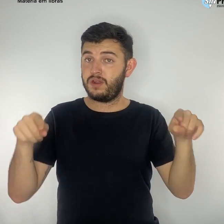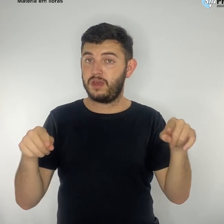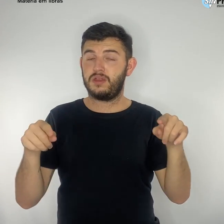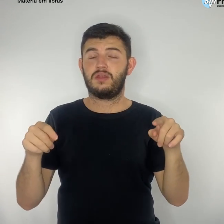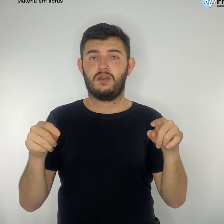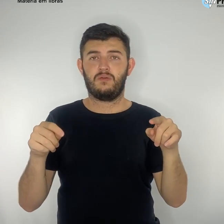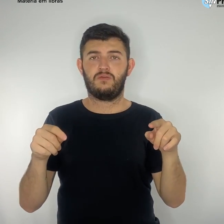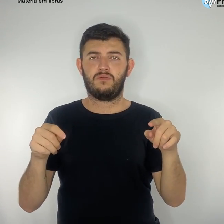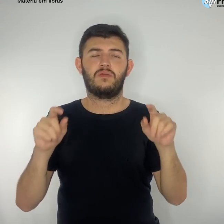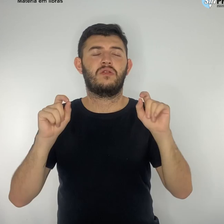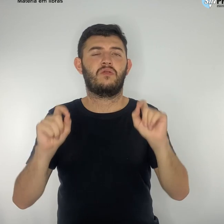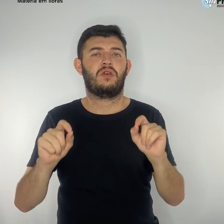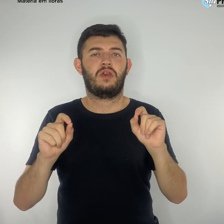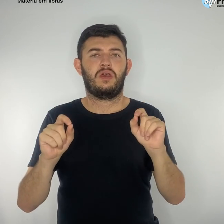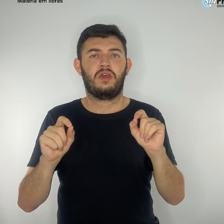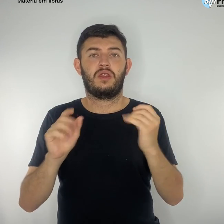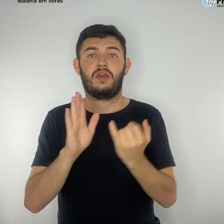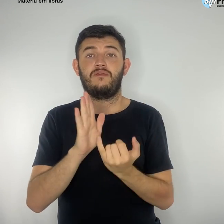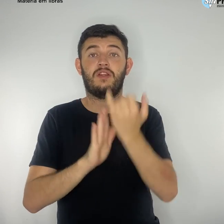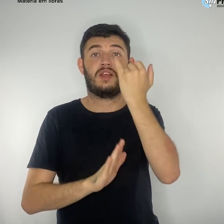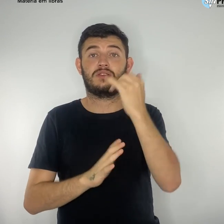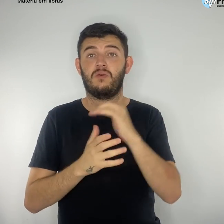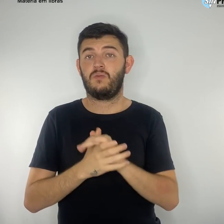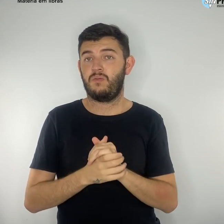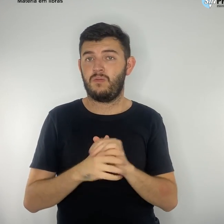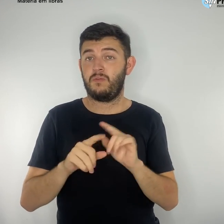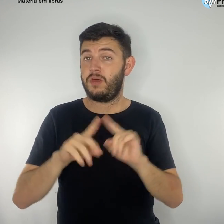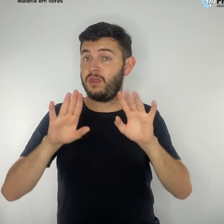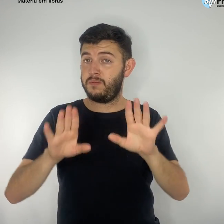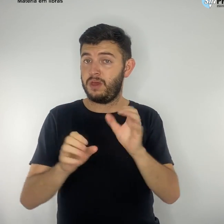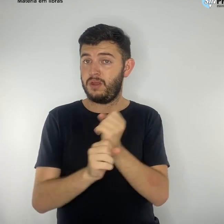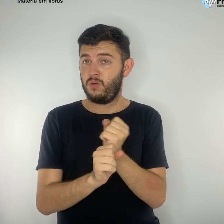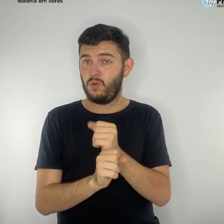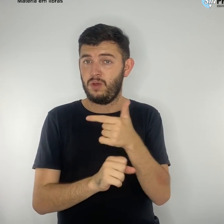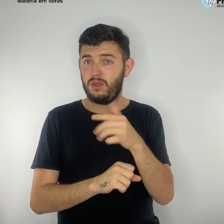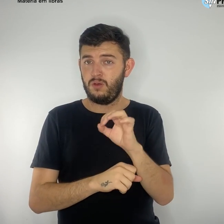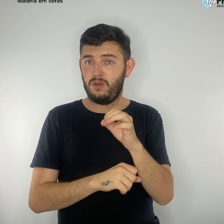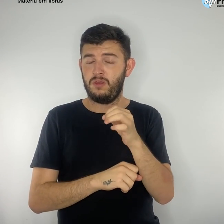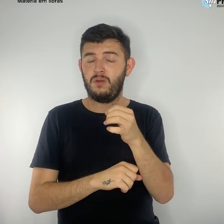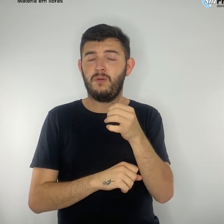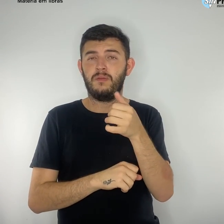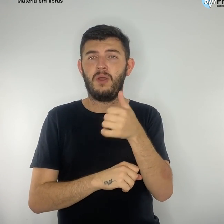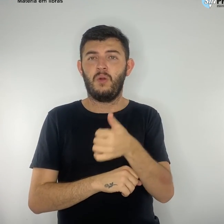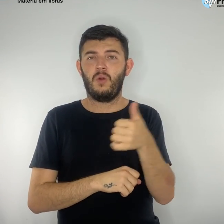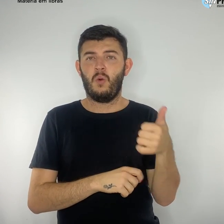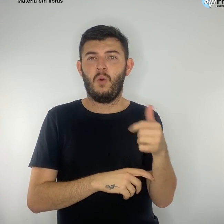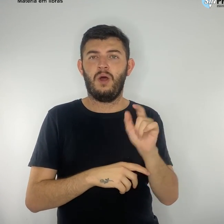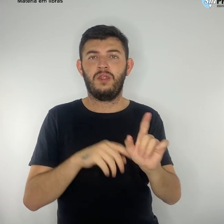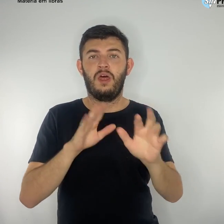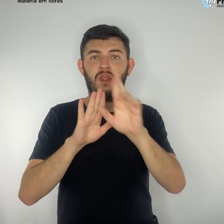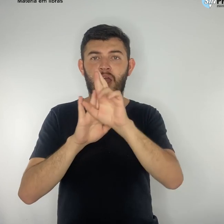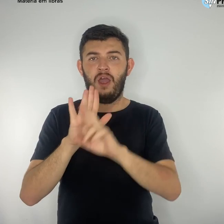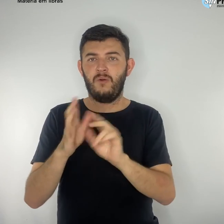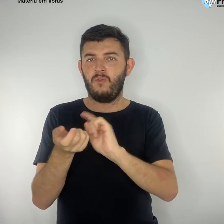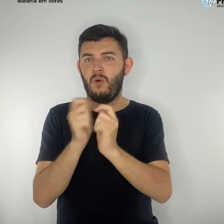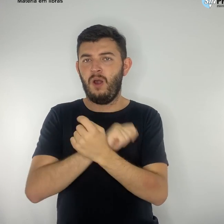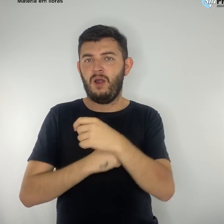Em 2011, a regra foi transformada em lei. definindo essa forma de